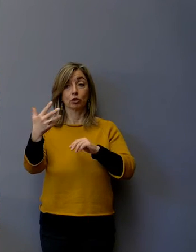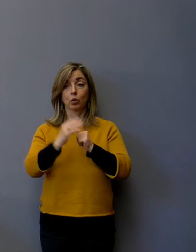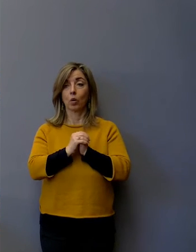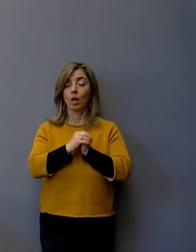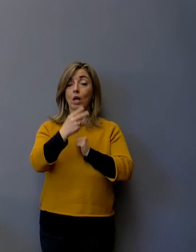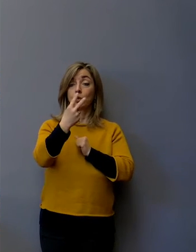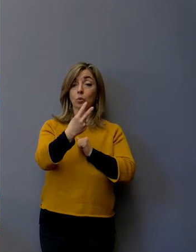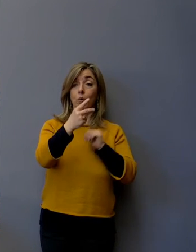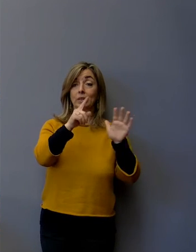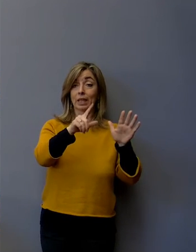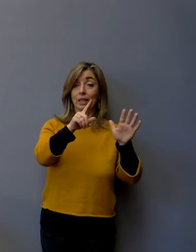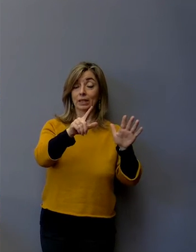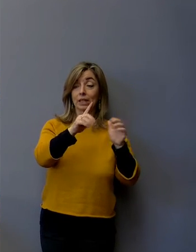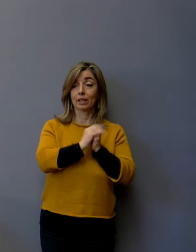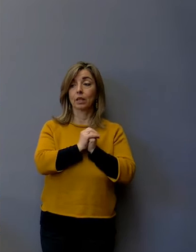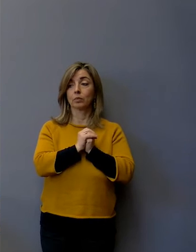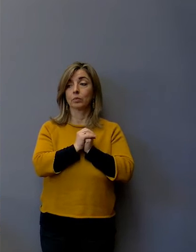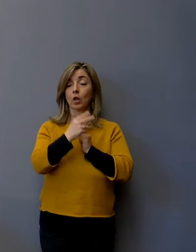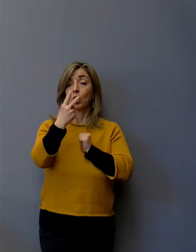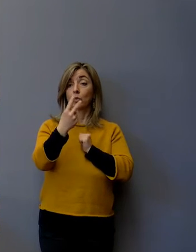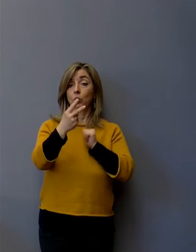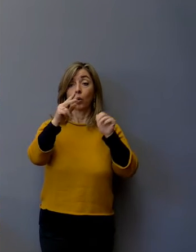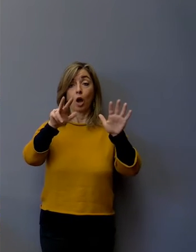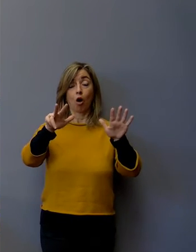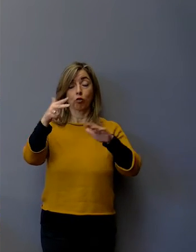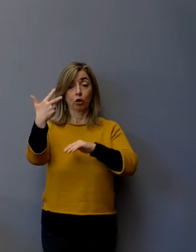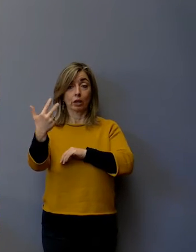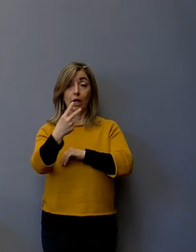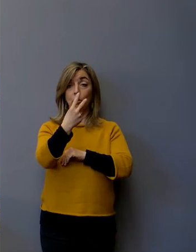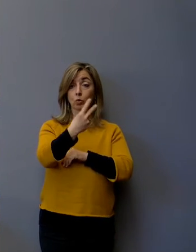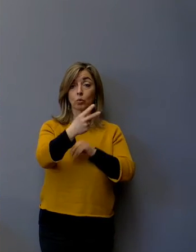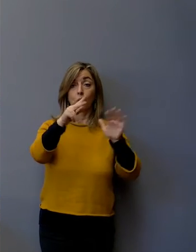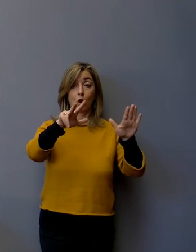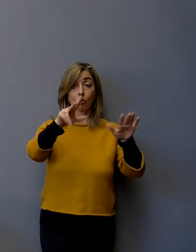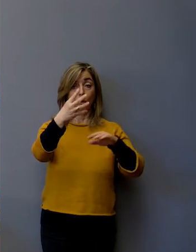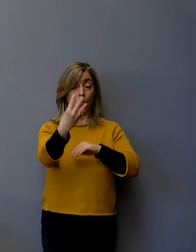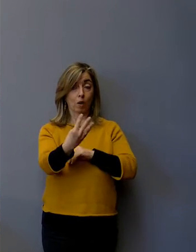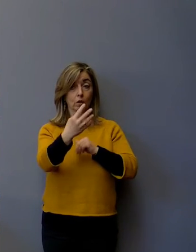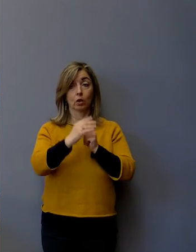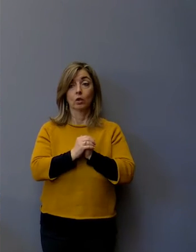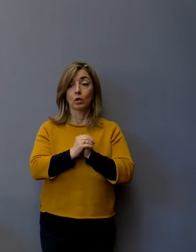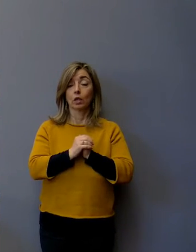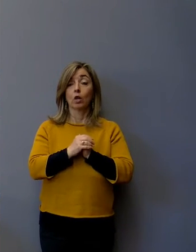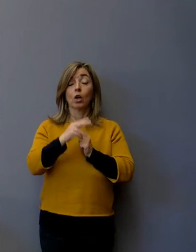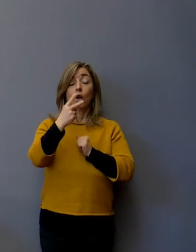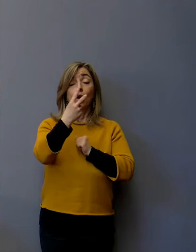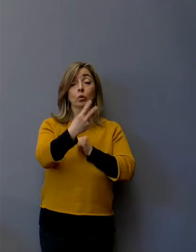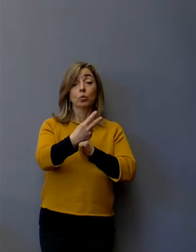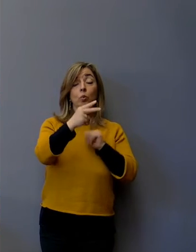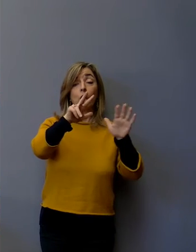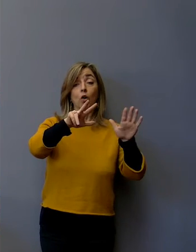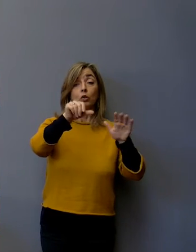77 283 e 284 e da 286